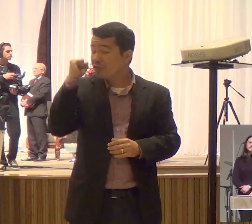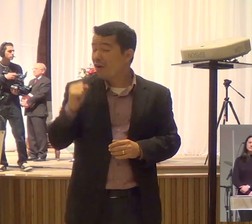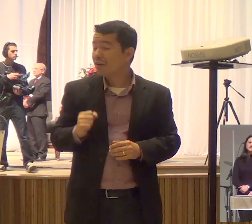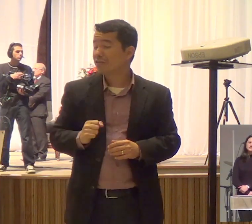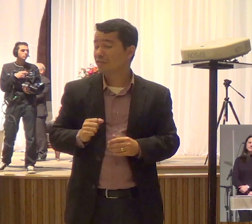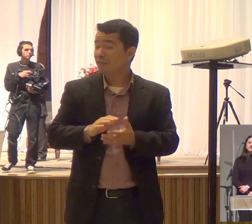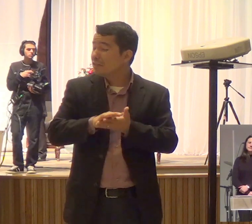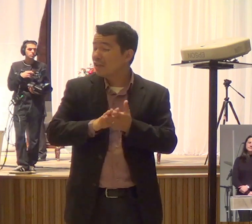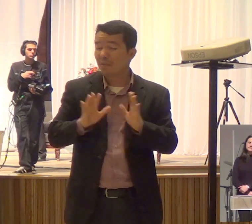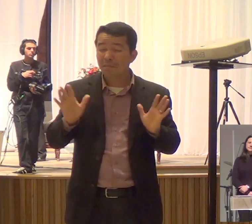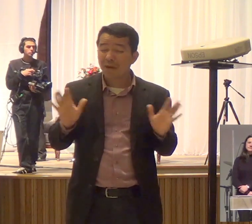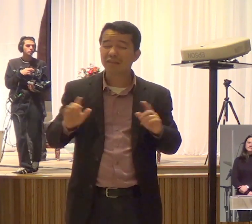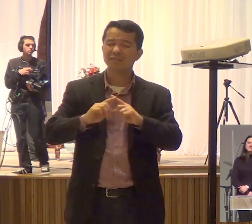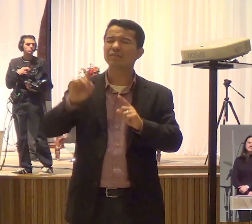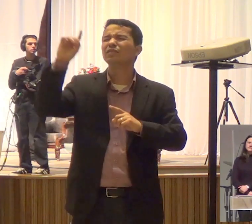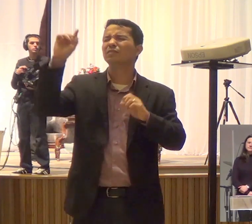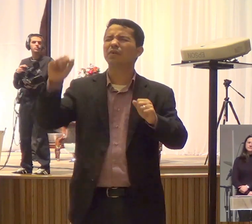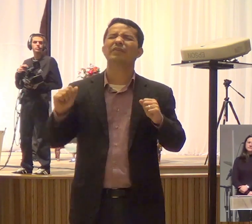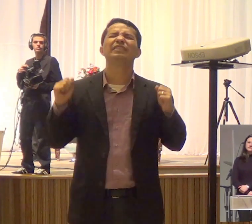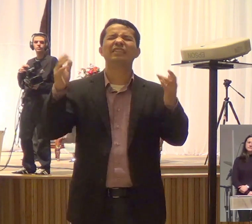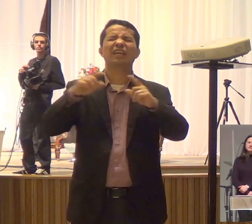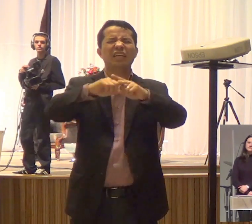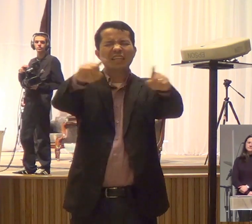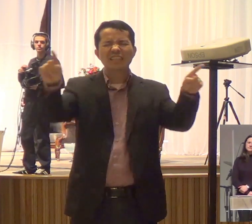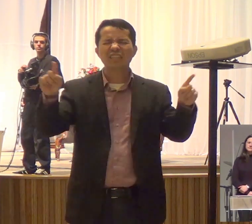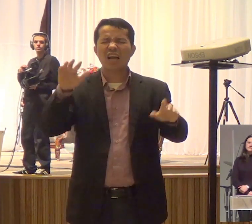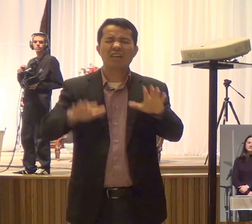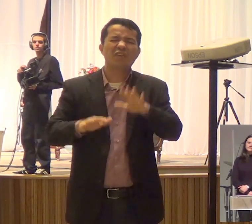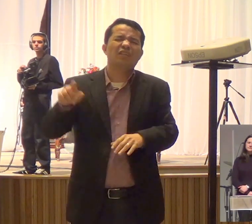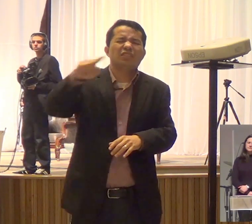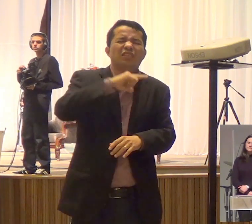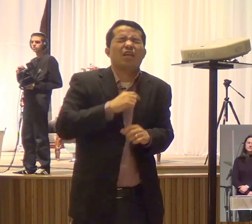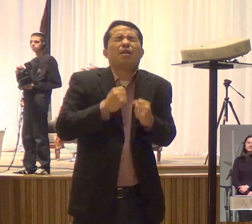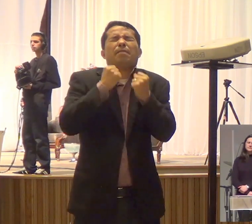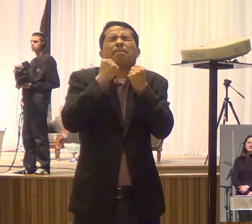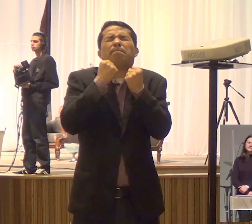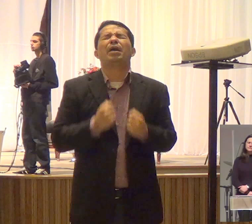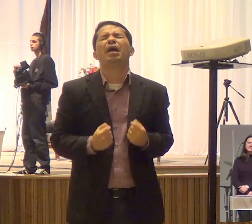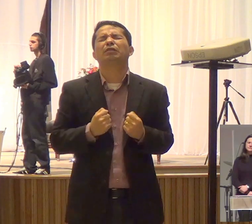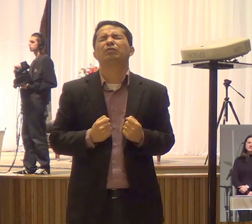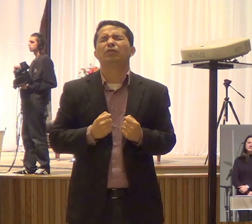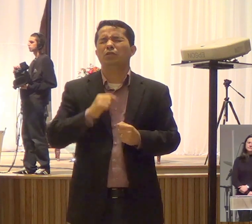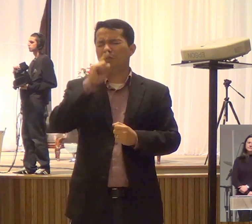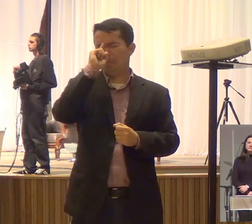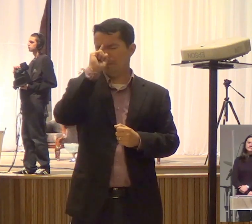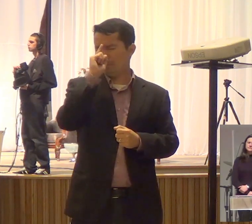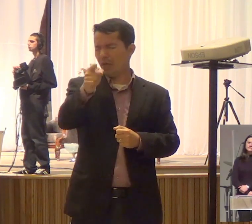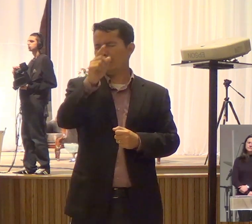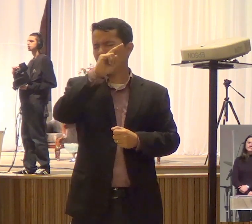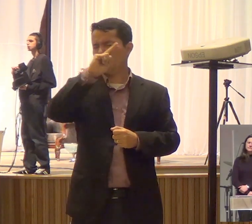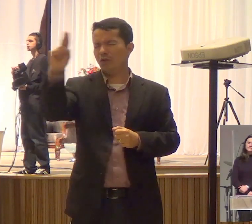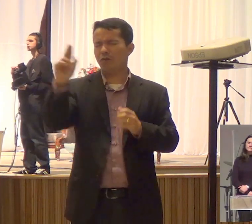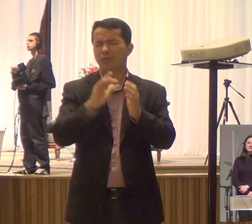para dar. Por isso nós queremos te entregar nessa noite todo o peso que alguém colocou sobre nós. Eu repreendo em nome de